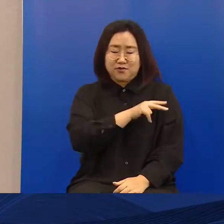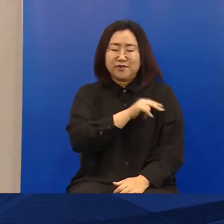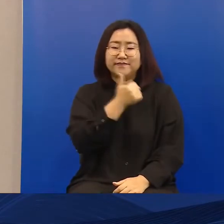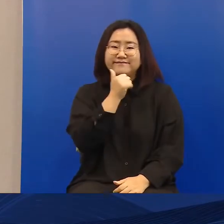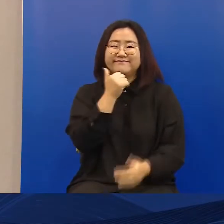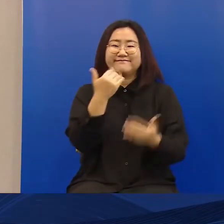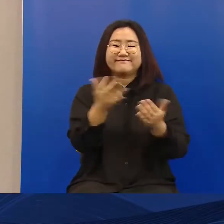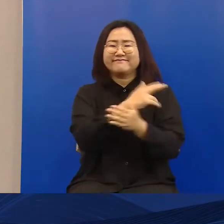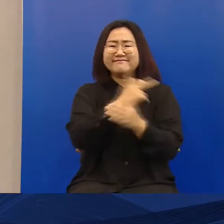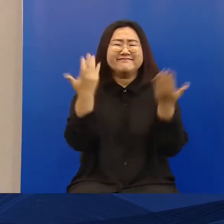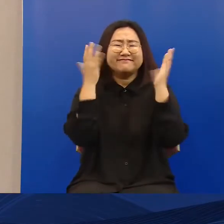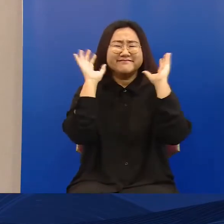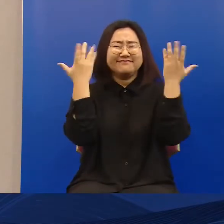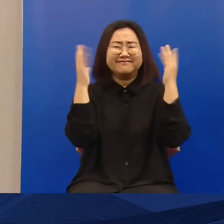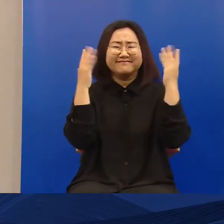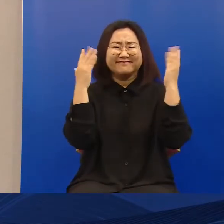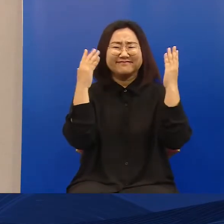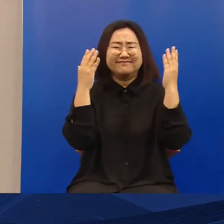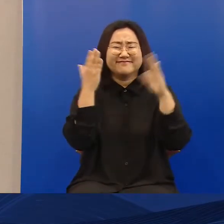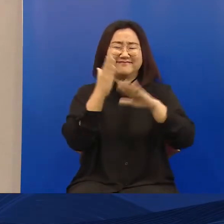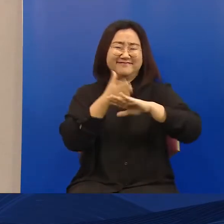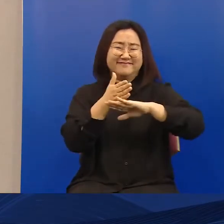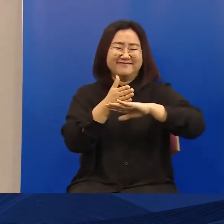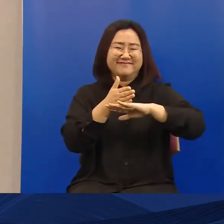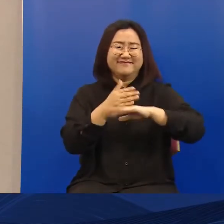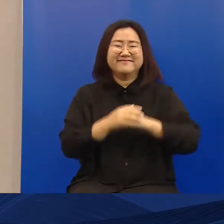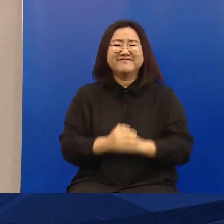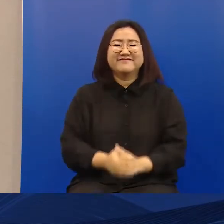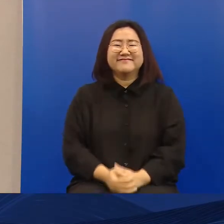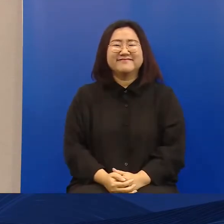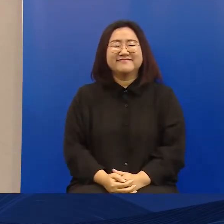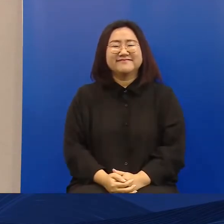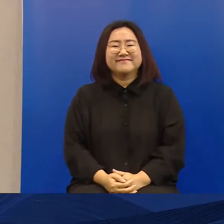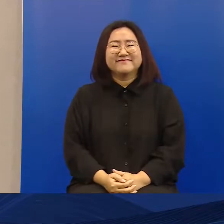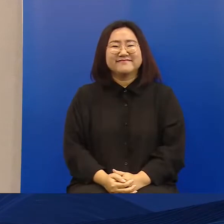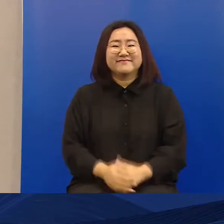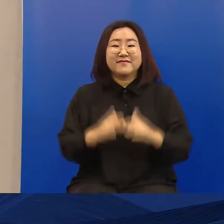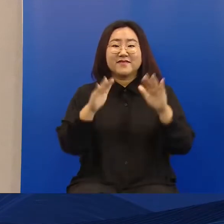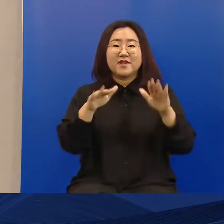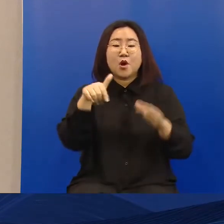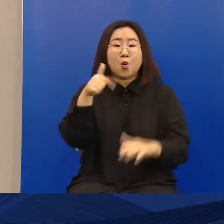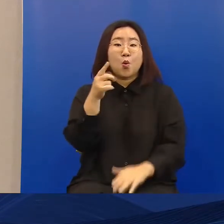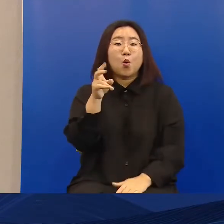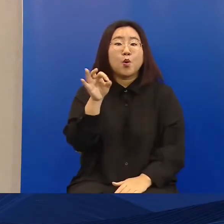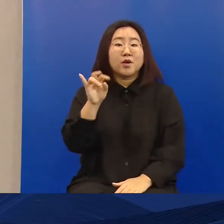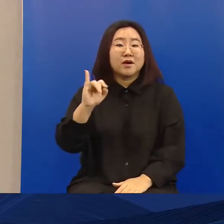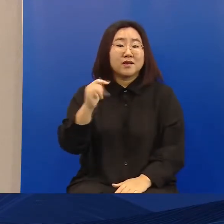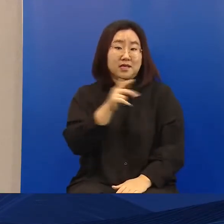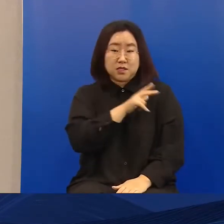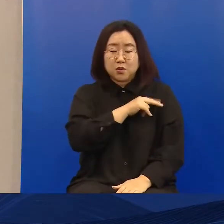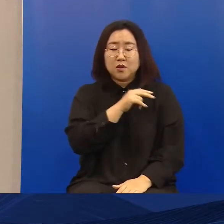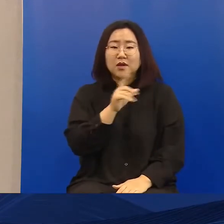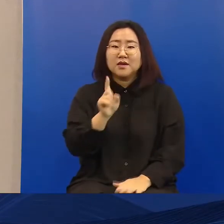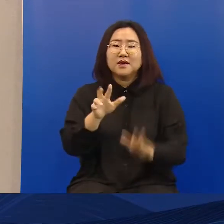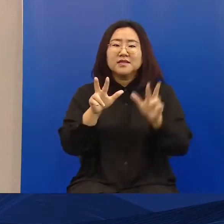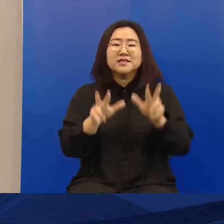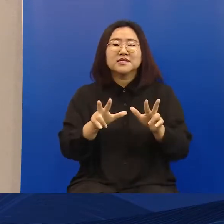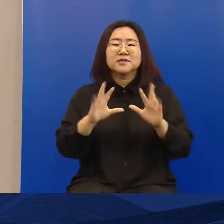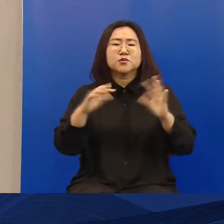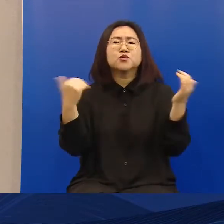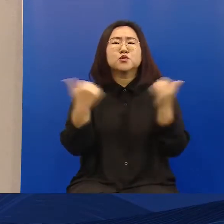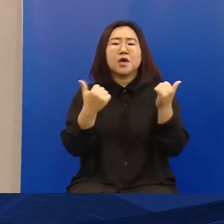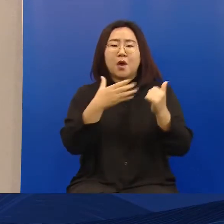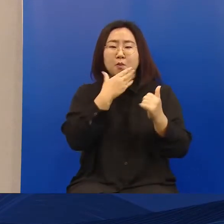우리 열렬하게 환영해 주시면 감사하겠습니다. 네, 우리 고영인 국회의원님은 현재